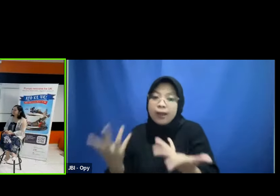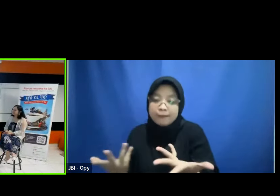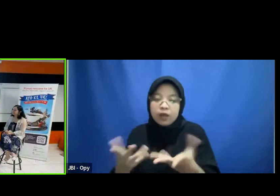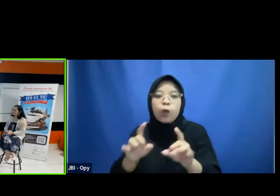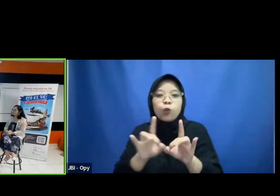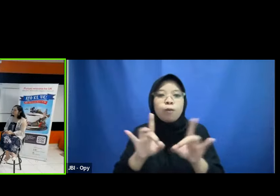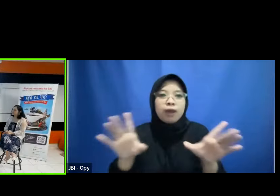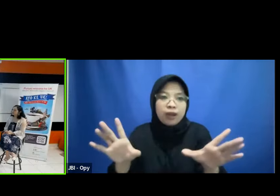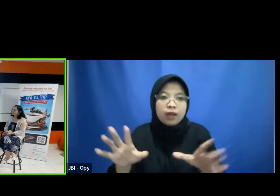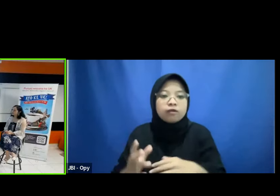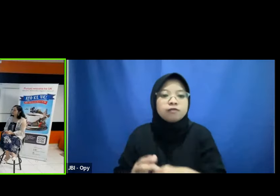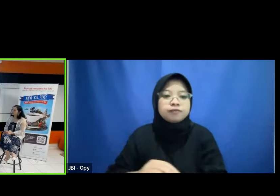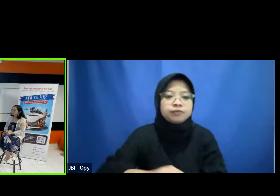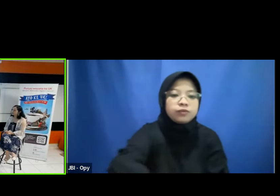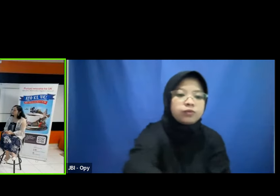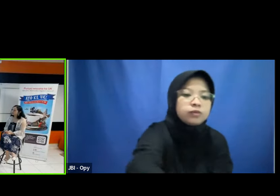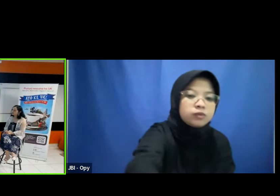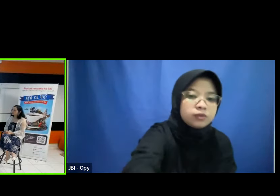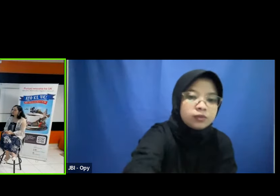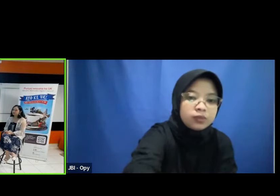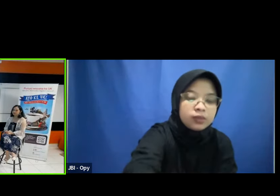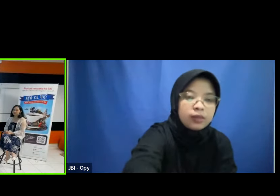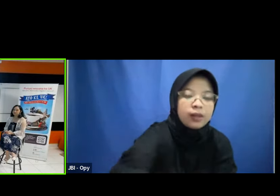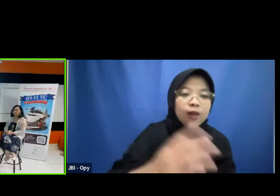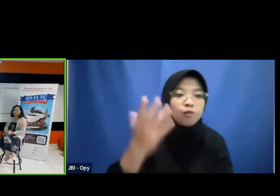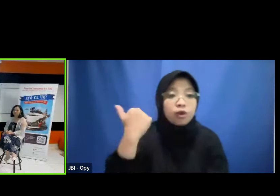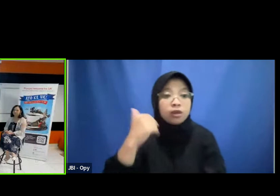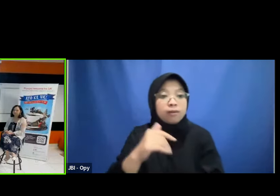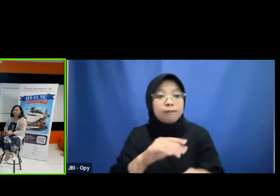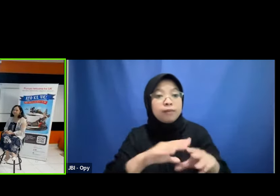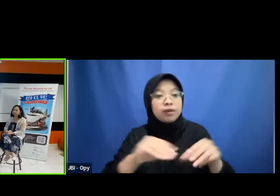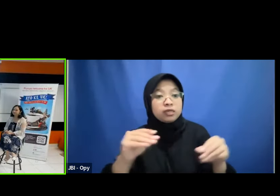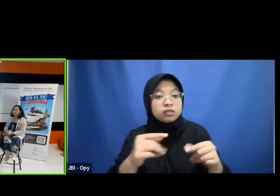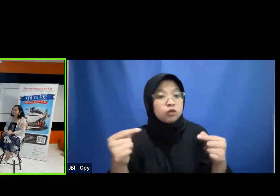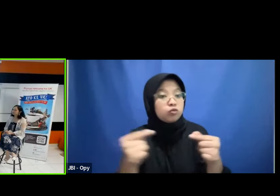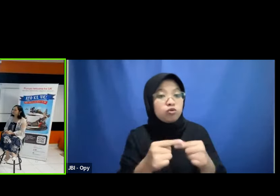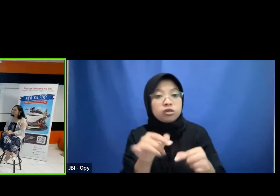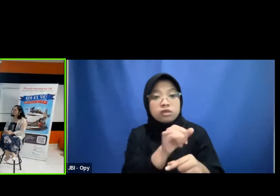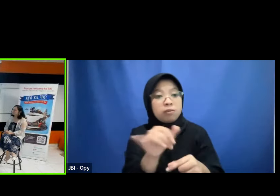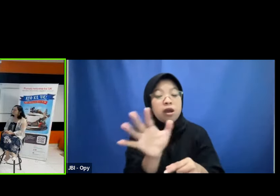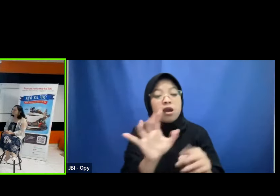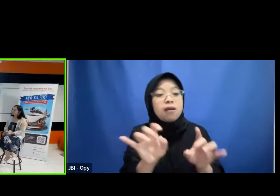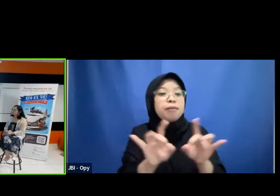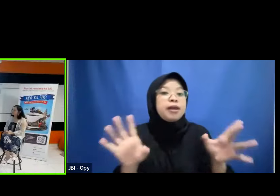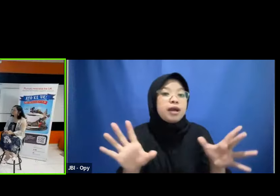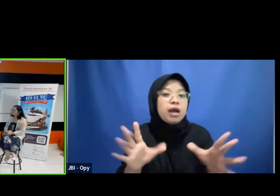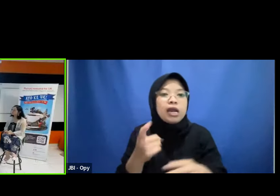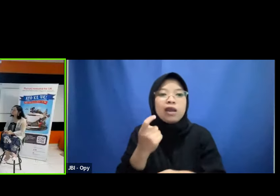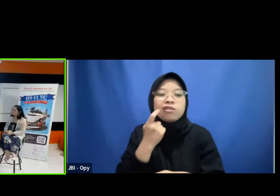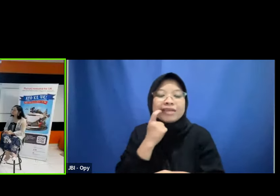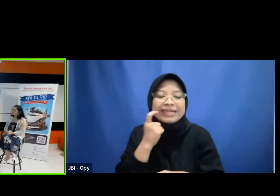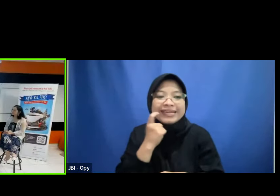juga yang mungkin enggak nyambung sama sektor kalian atau pekerjaan kalian ini ada dokter gigi tapi dia juga